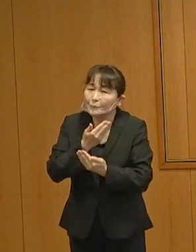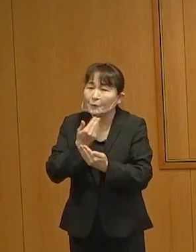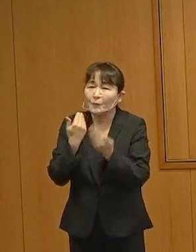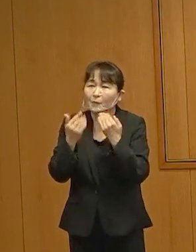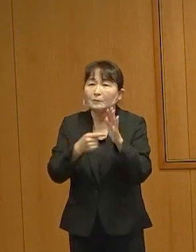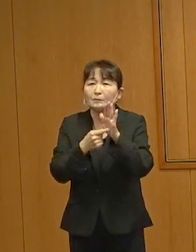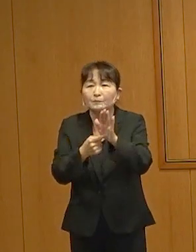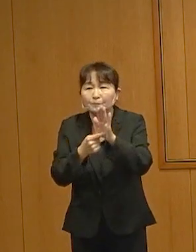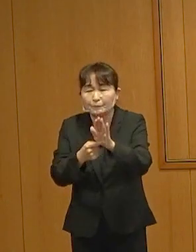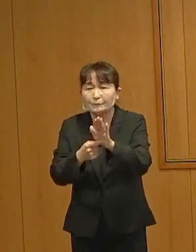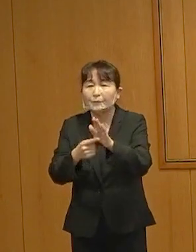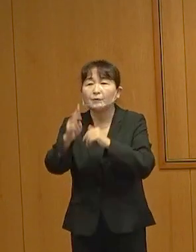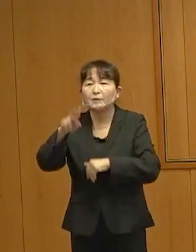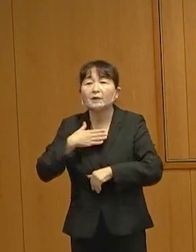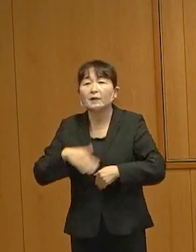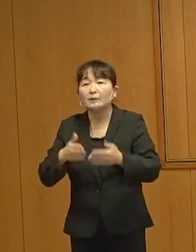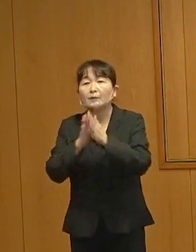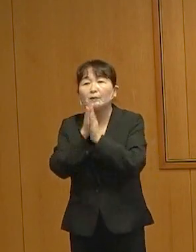います。